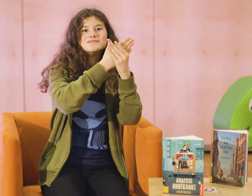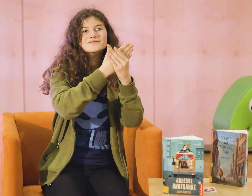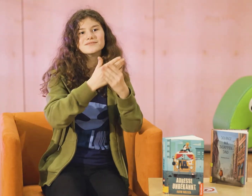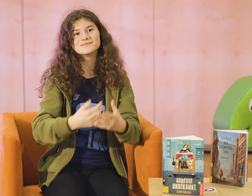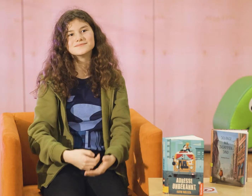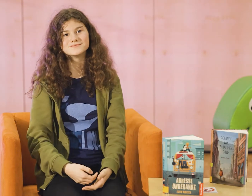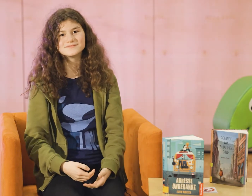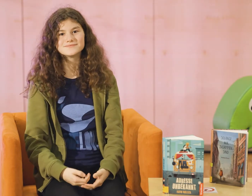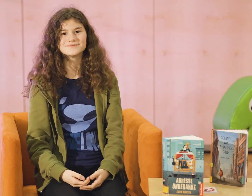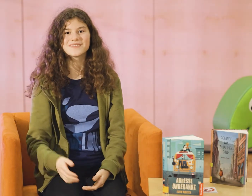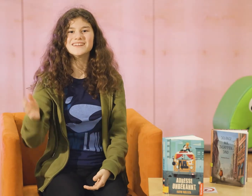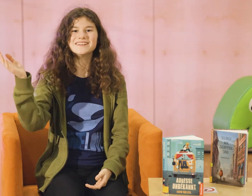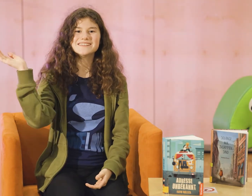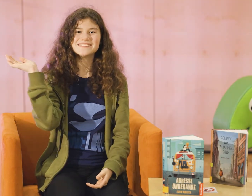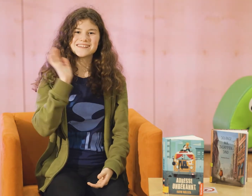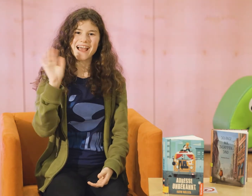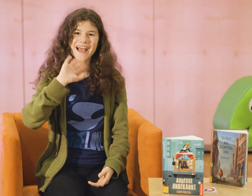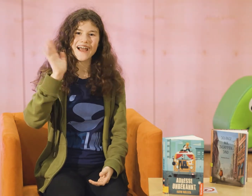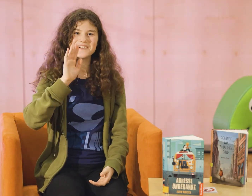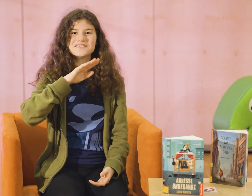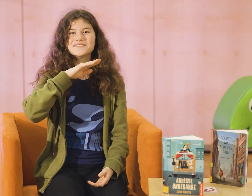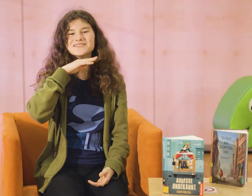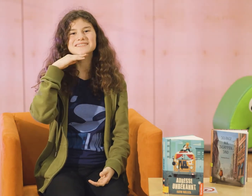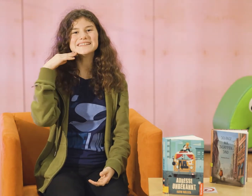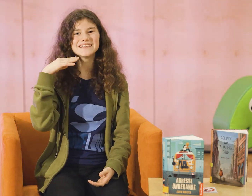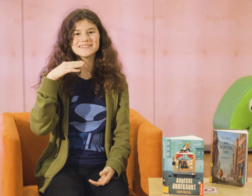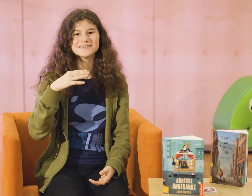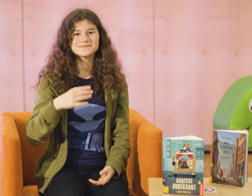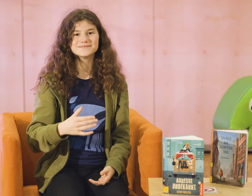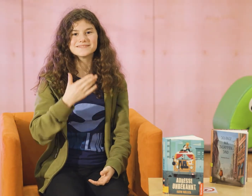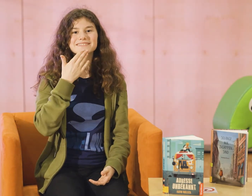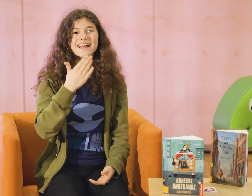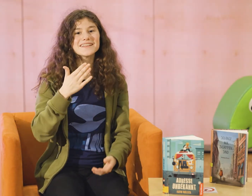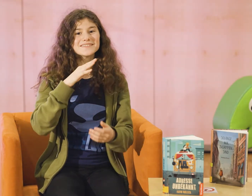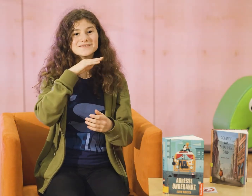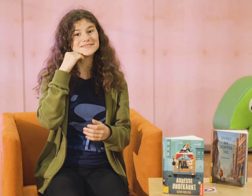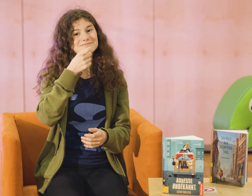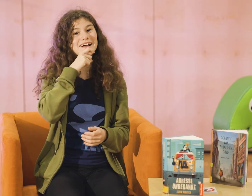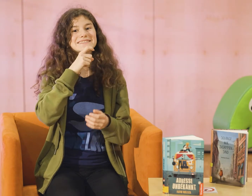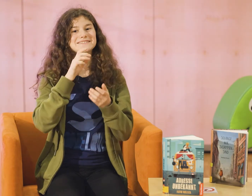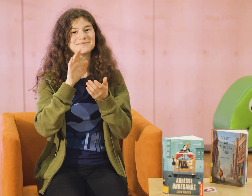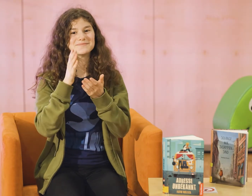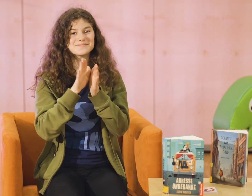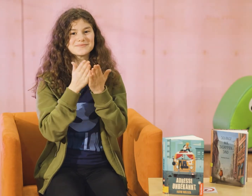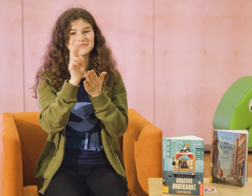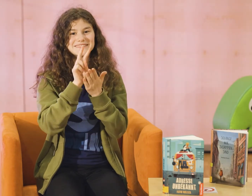wir finanziell hilft auf wiedersehen und viel spaß viel spaß beim lesen